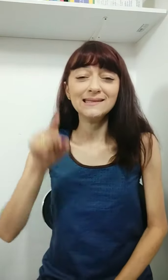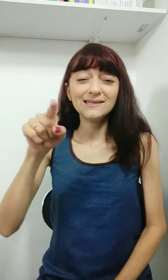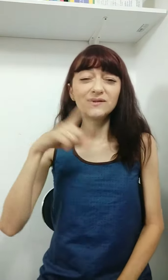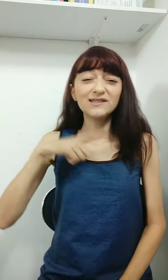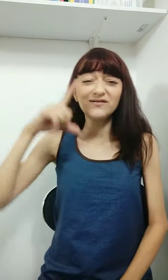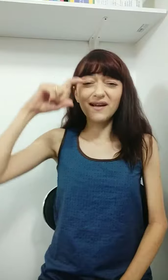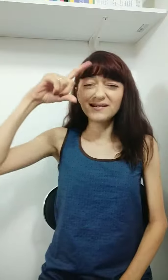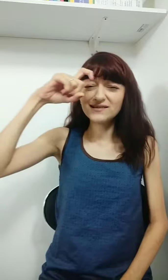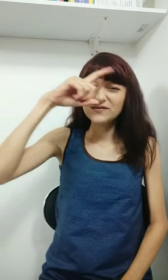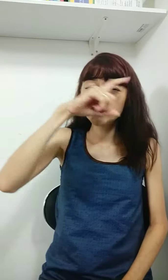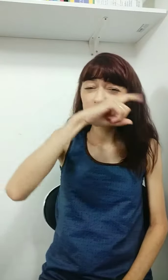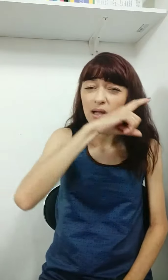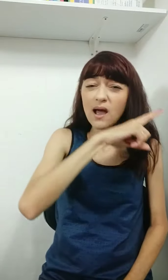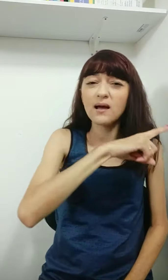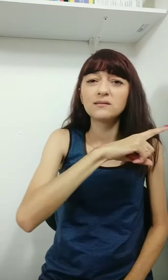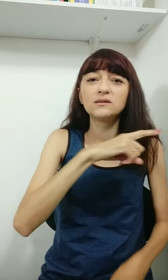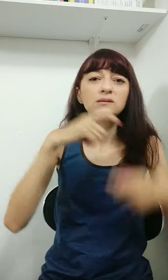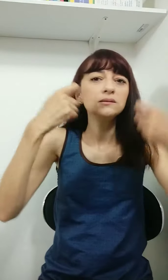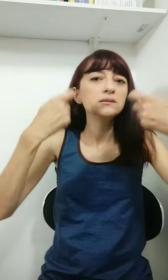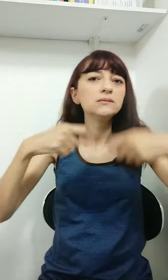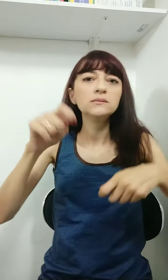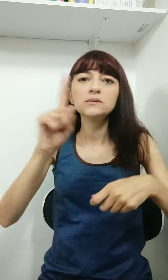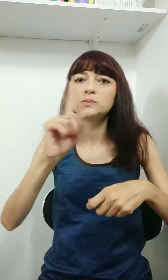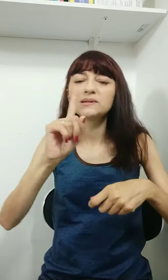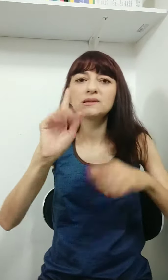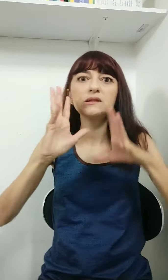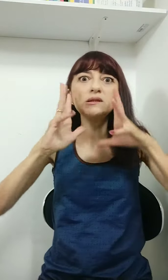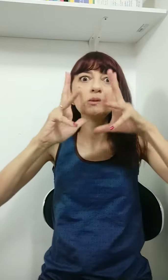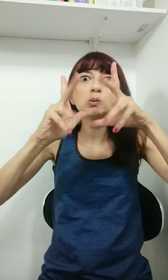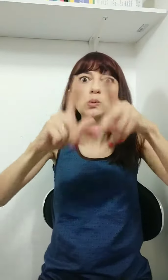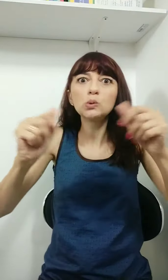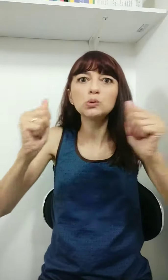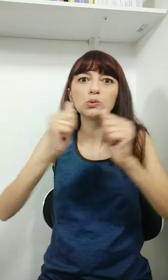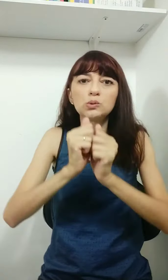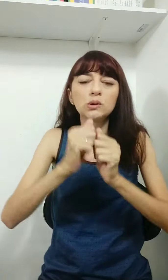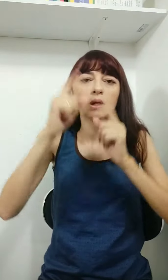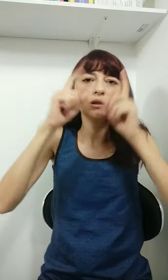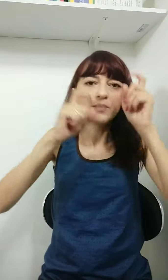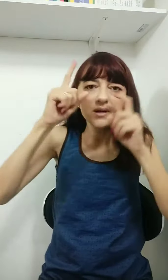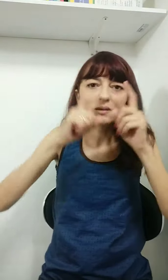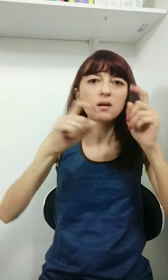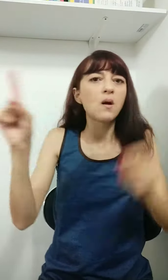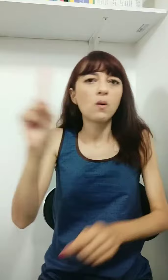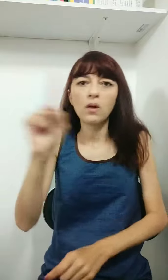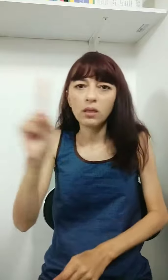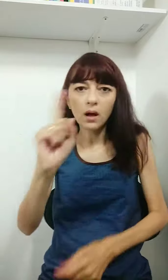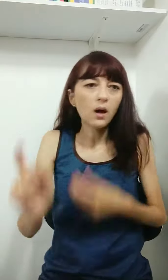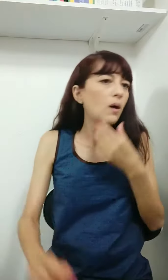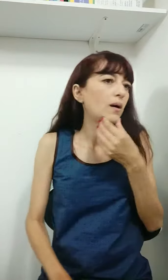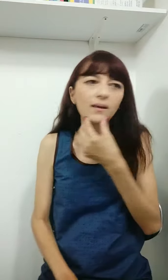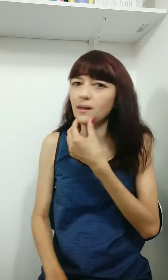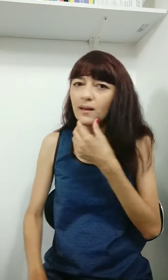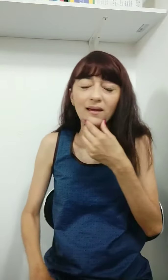que quando vocês forem fazer expressões negativas, vocês tenham esse equilíbrio, tá bom? É muito importante isso, porque às